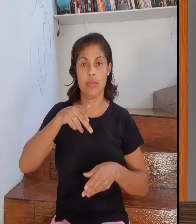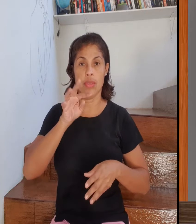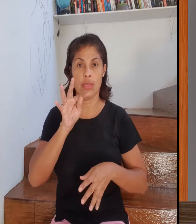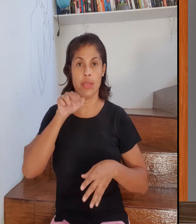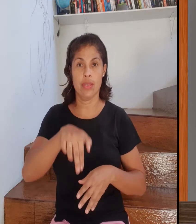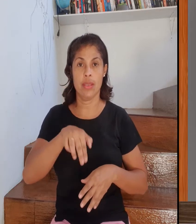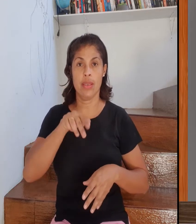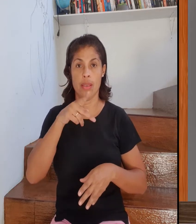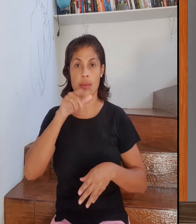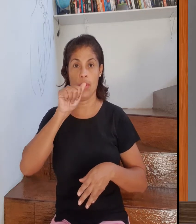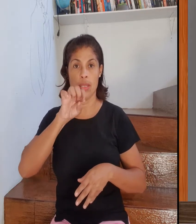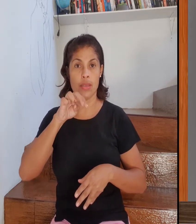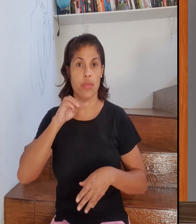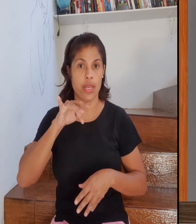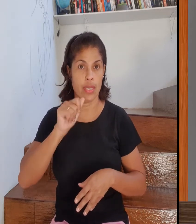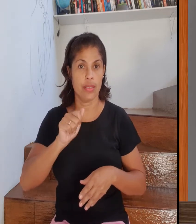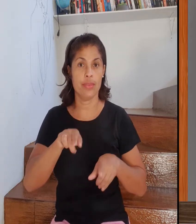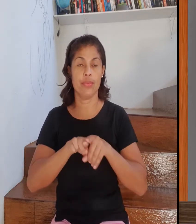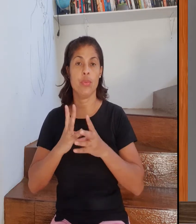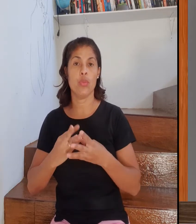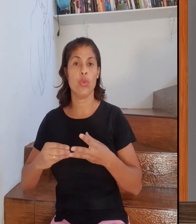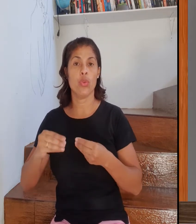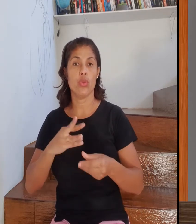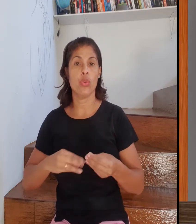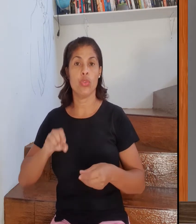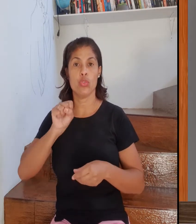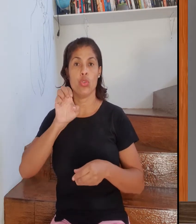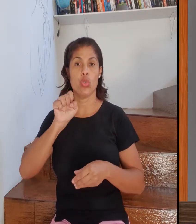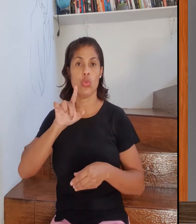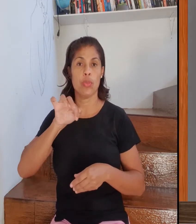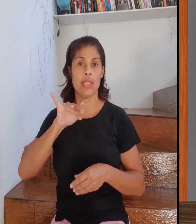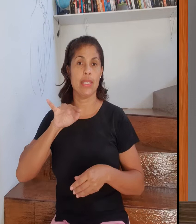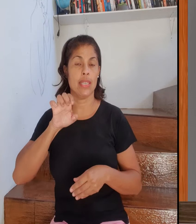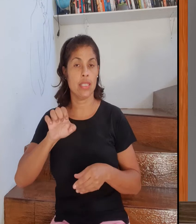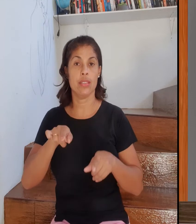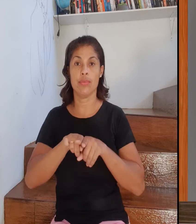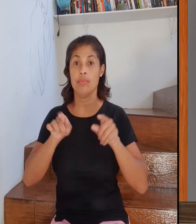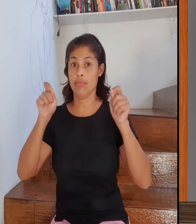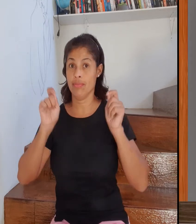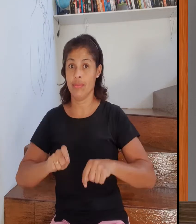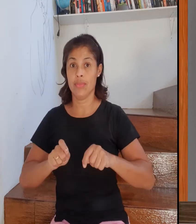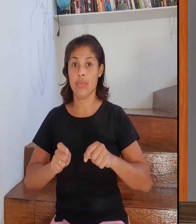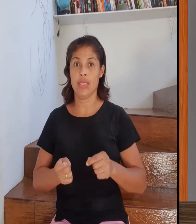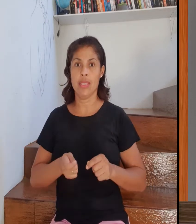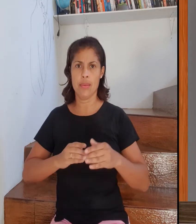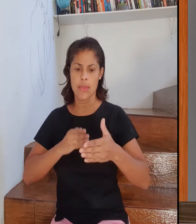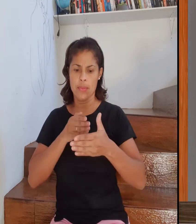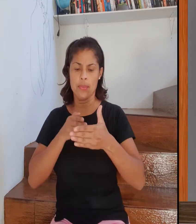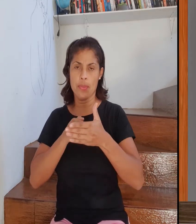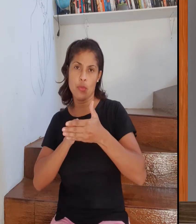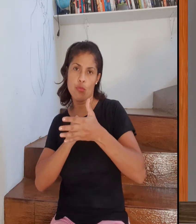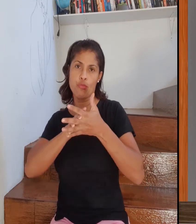proteínas plasmáticas, de sua solubilidade e ainda da sua capacidade de atravessar